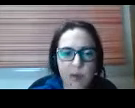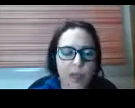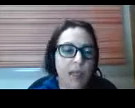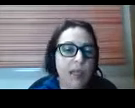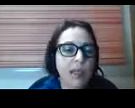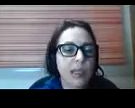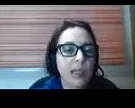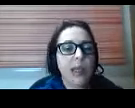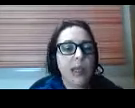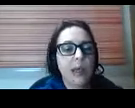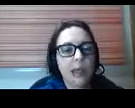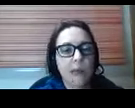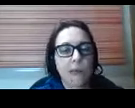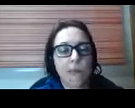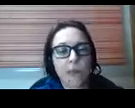laboral final.